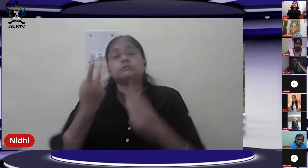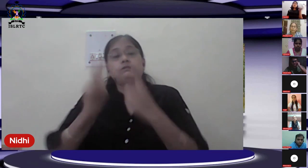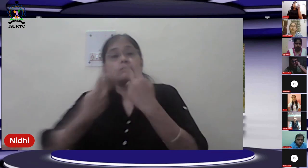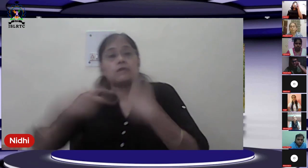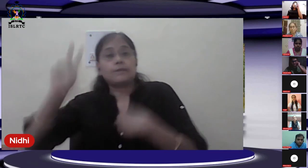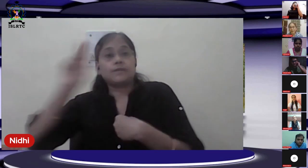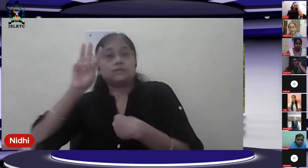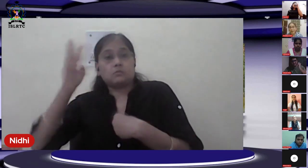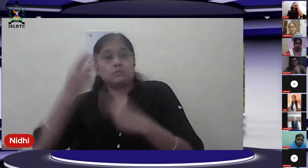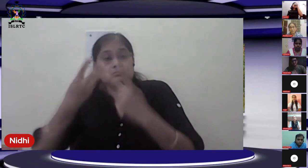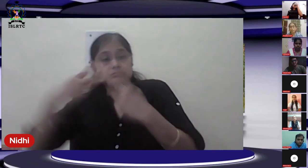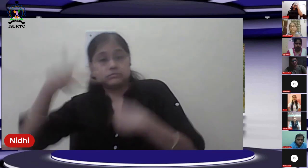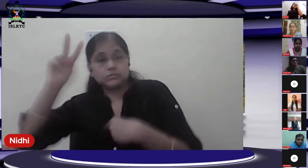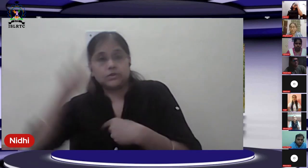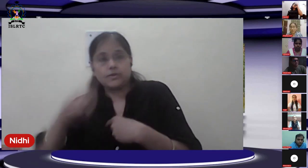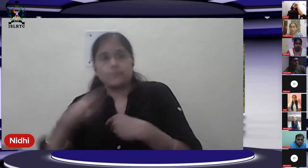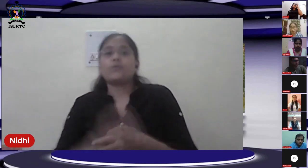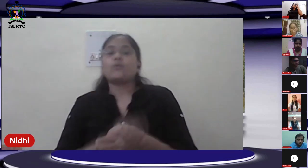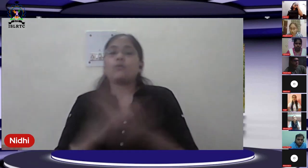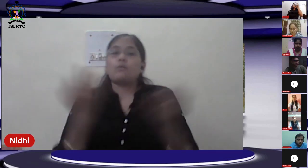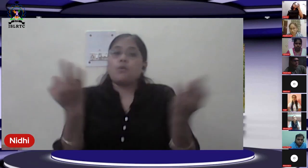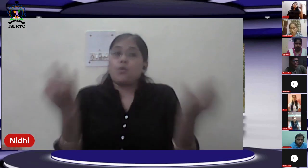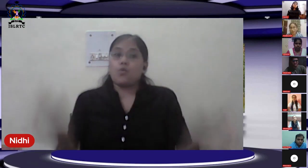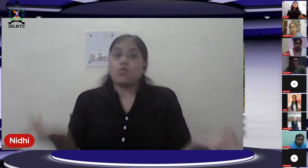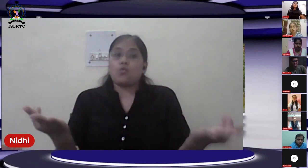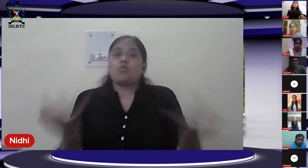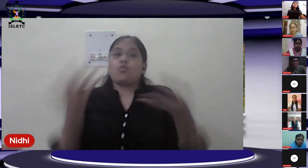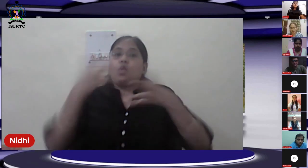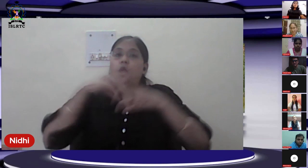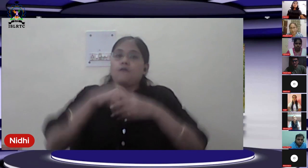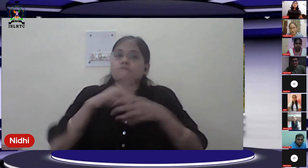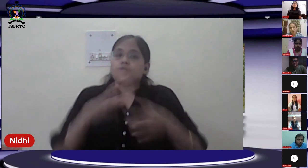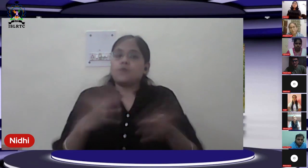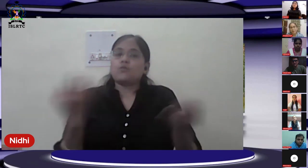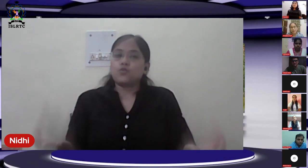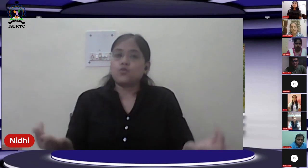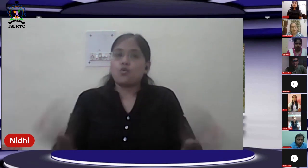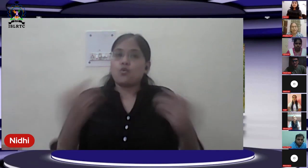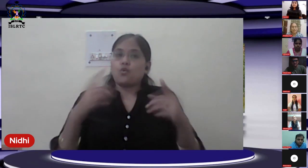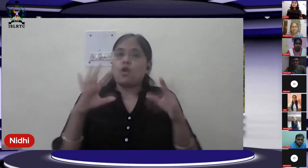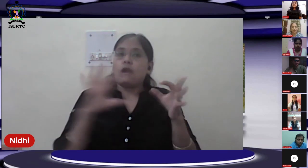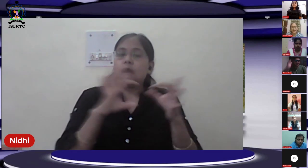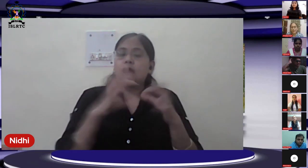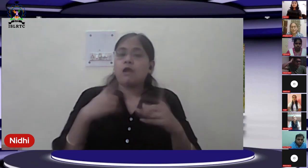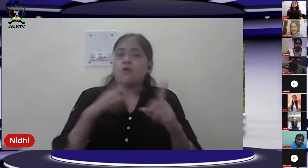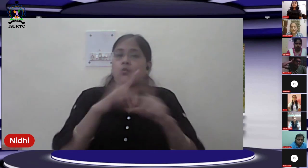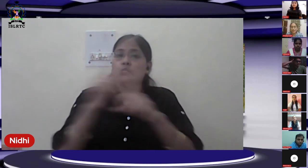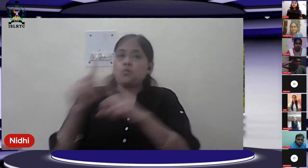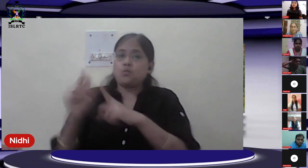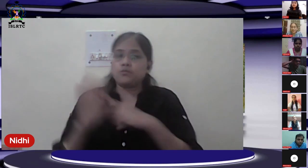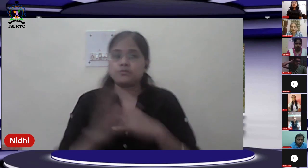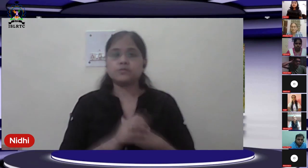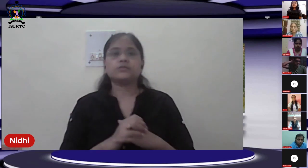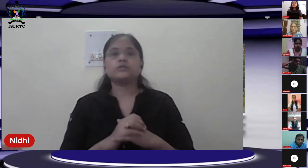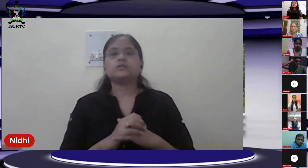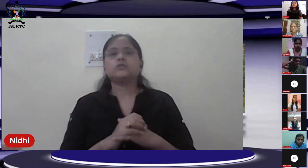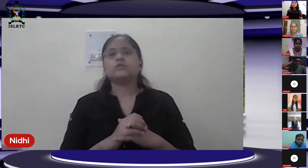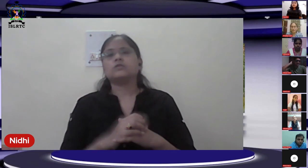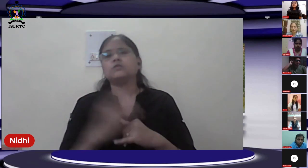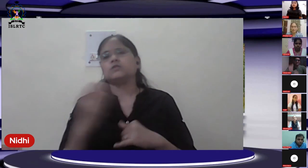में योगा को अपनाया है। आजकल लोग इतने ज्यादा लोग योगा से जुड़ गए हैं और योगा कर रहे हैं। एक कहीं ना कहीं एक फेयर है सबके मन में कि